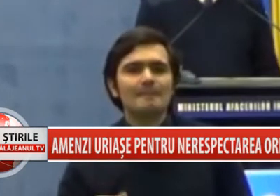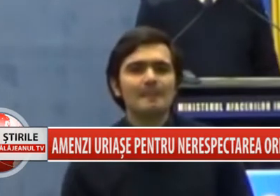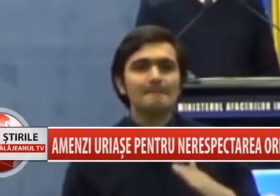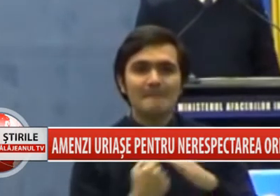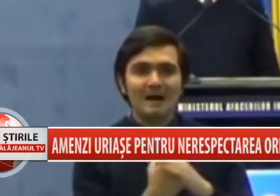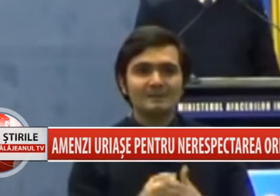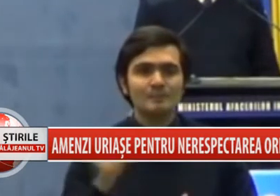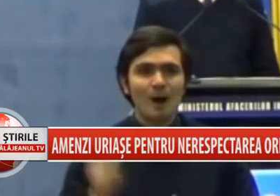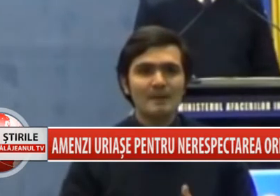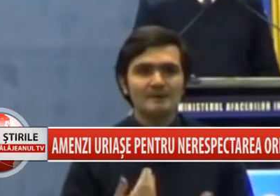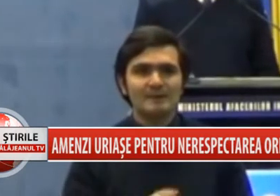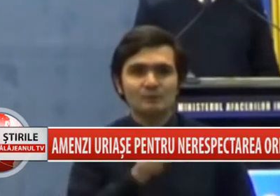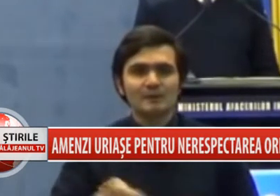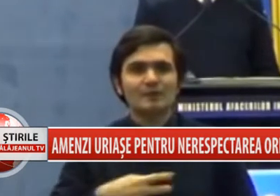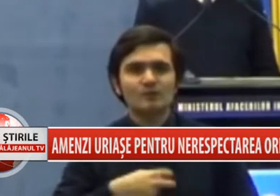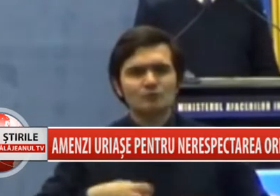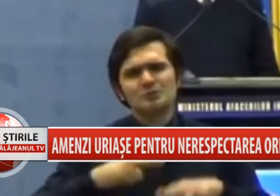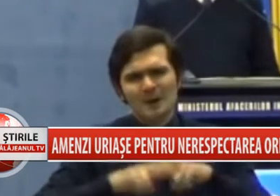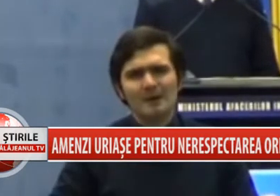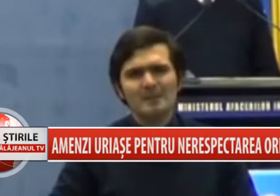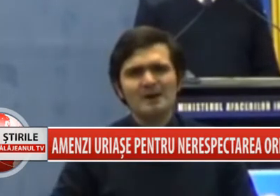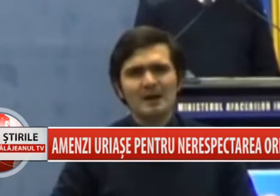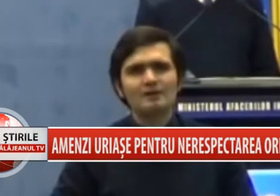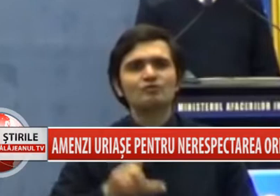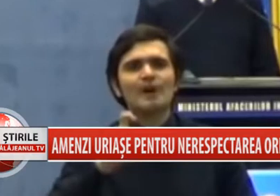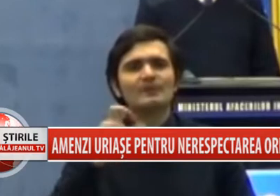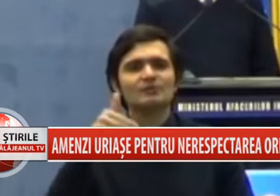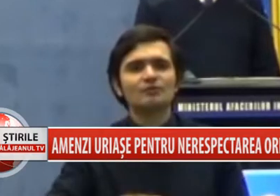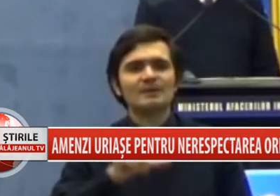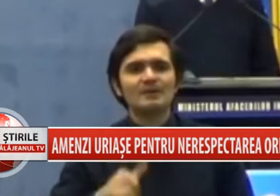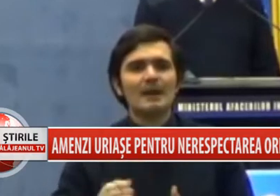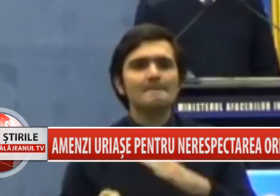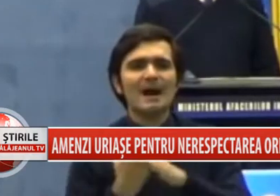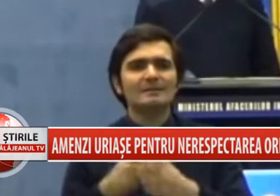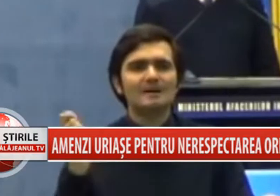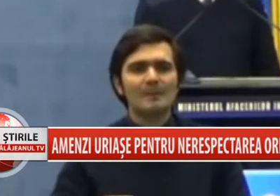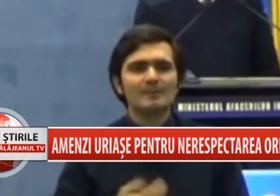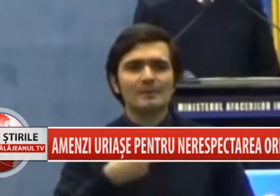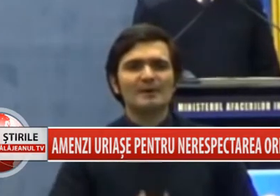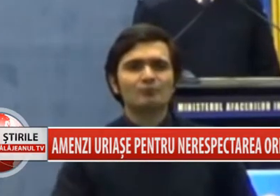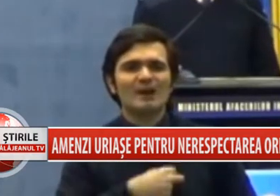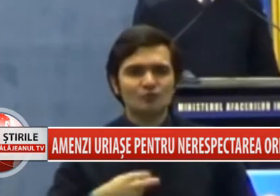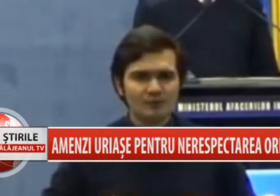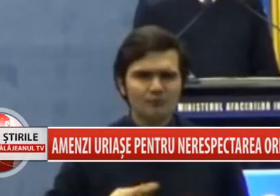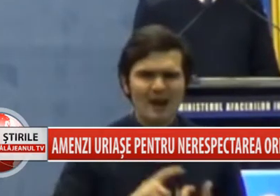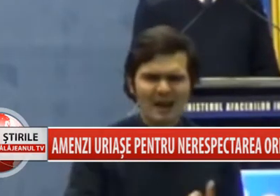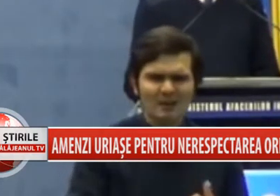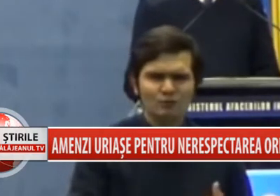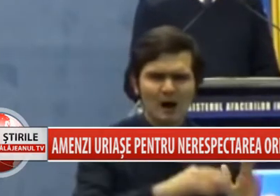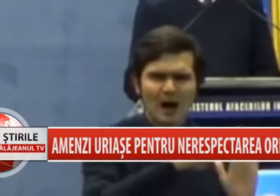persoanele juridice rămâne stabilit la 70.000 de lei. În plus, la articolul referitor la